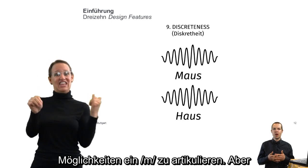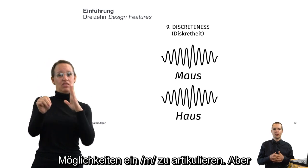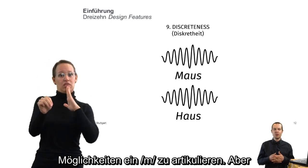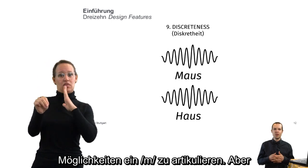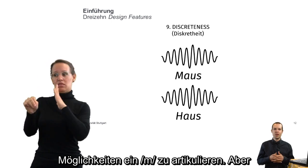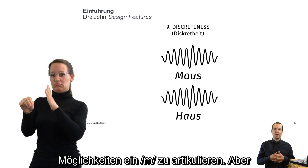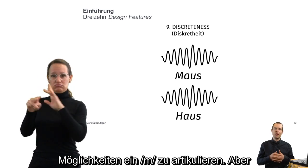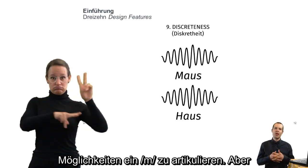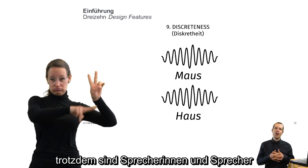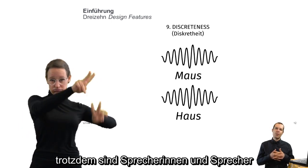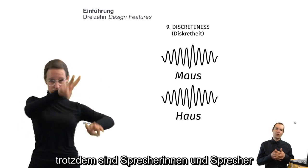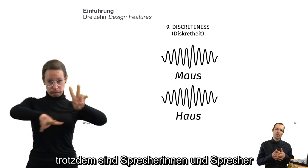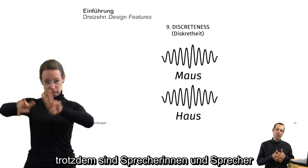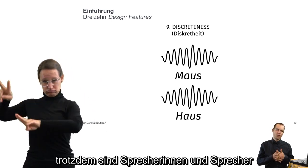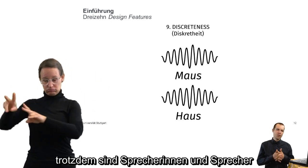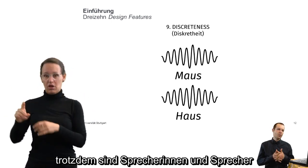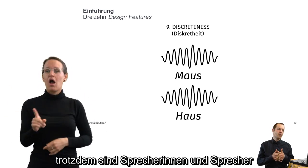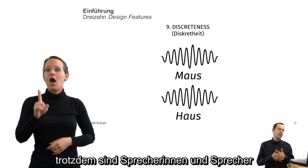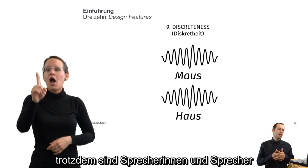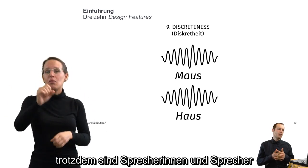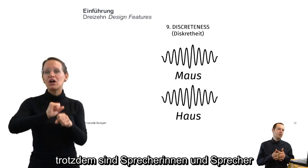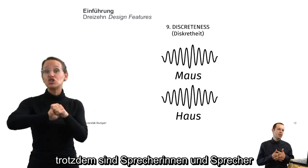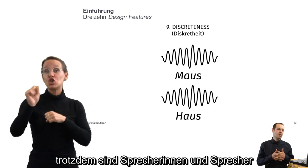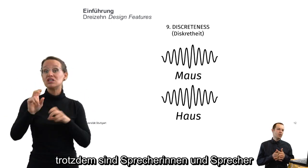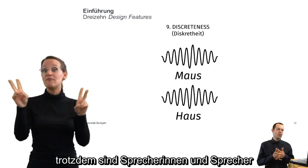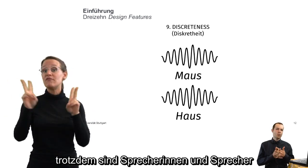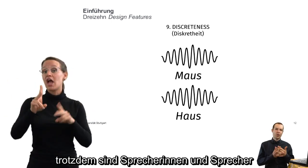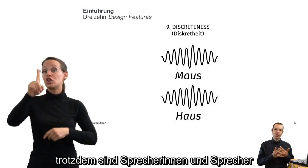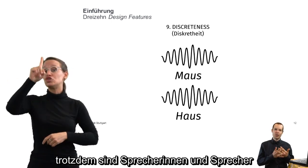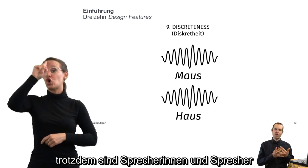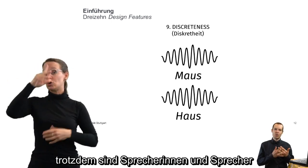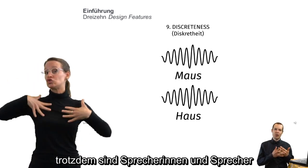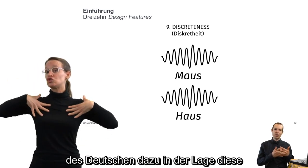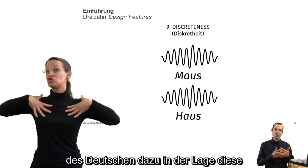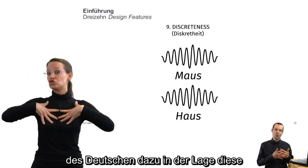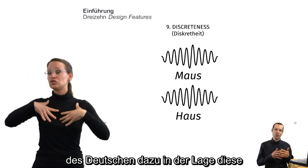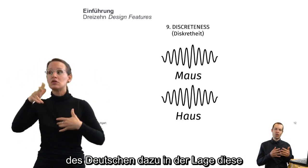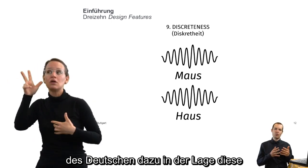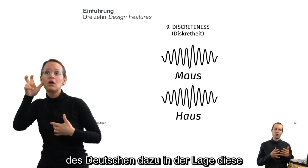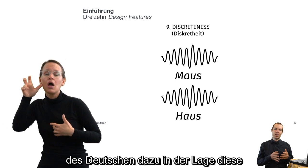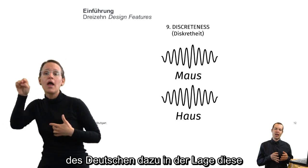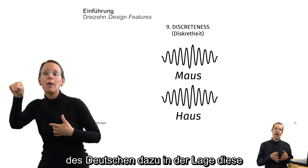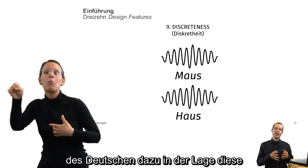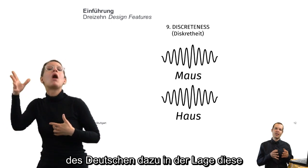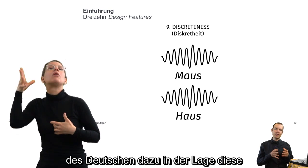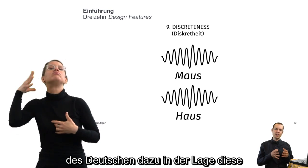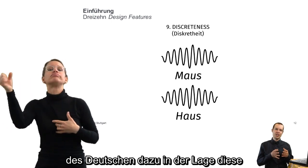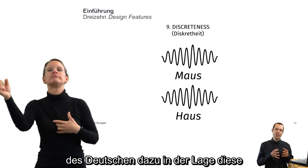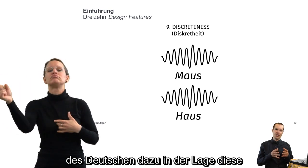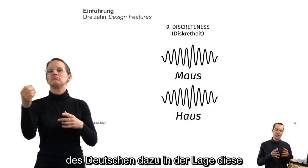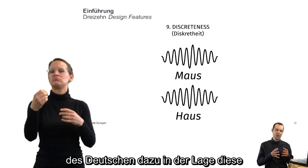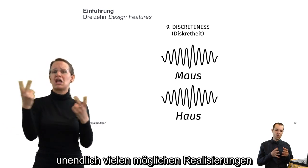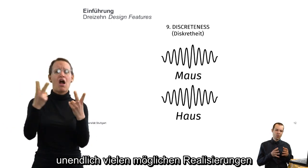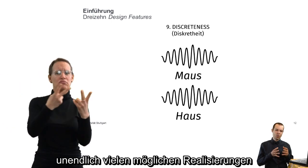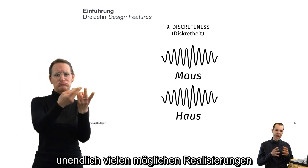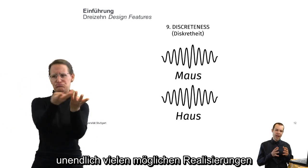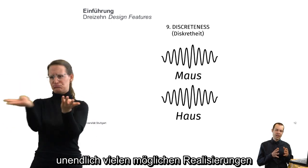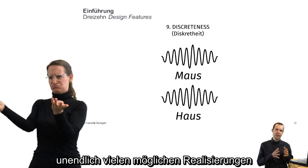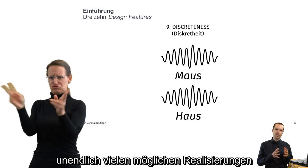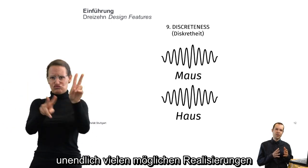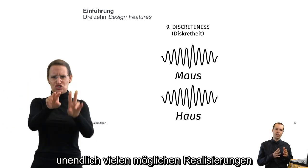ein M zu artikulieren. Aber trotzdem sind Sprecherinnen und Sprecher des Deutschen dazu in der Lage, diese